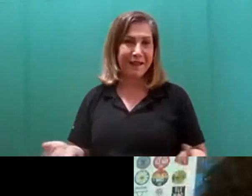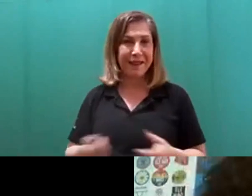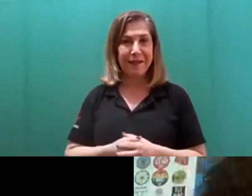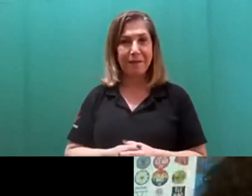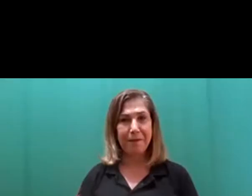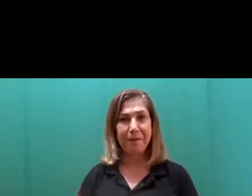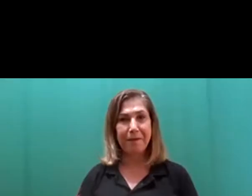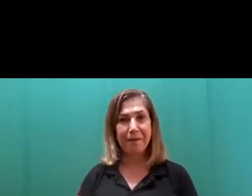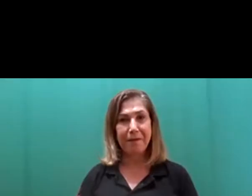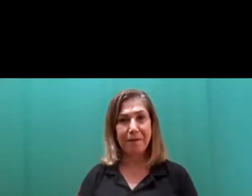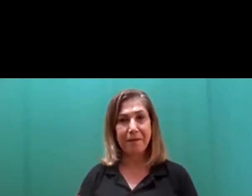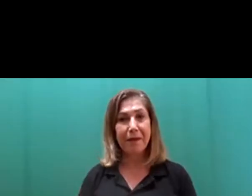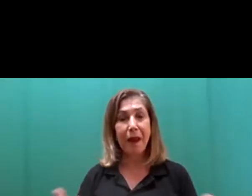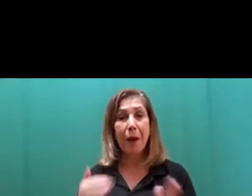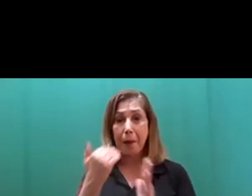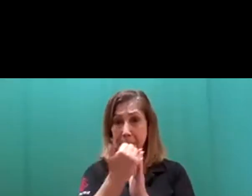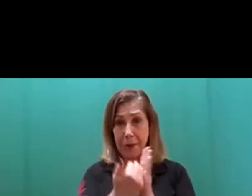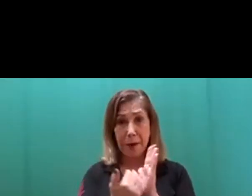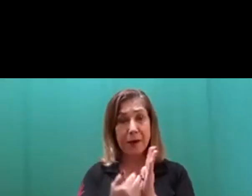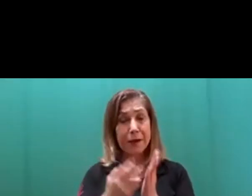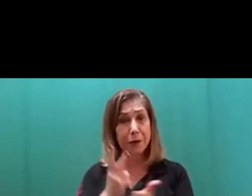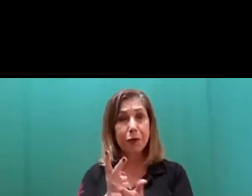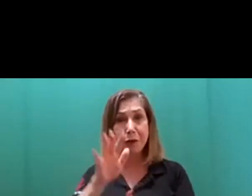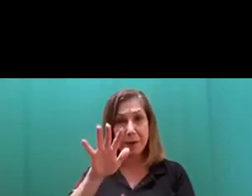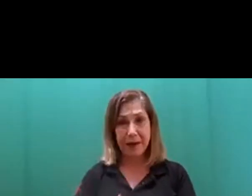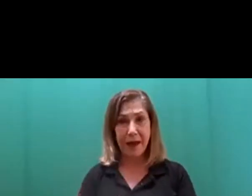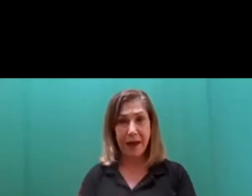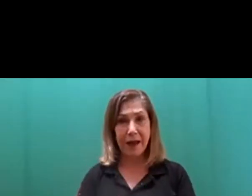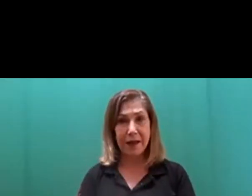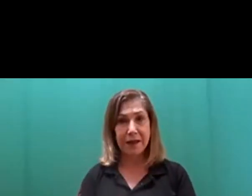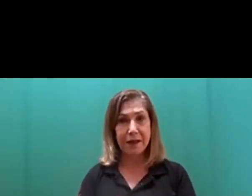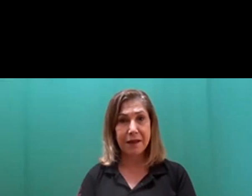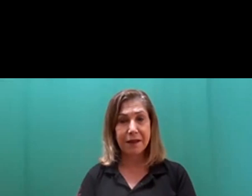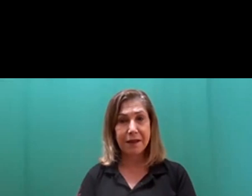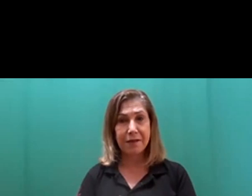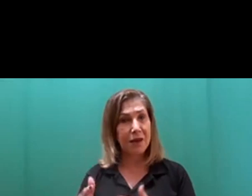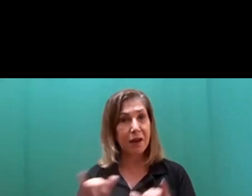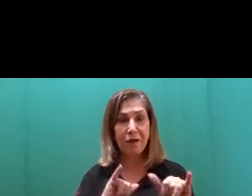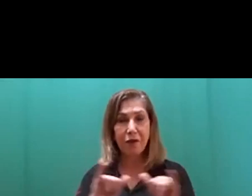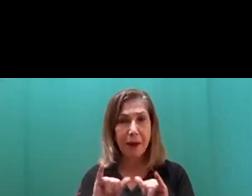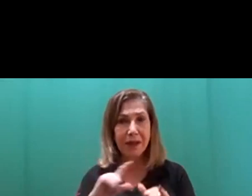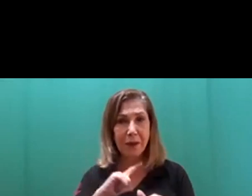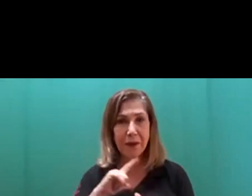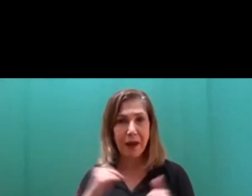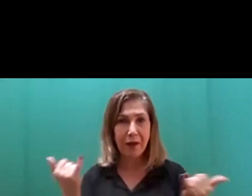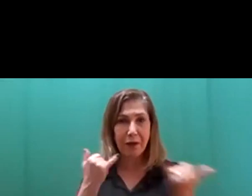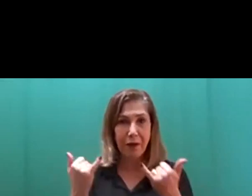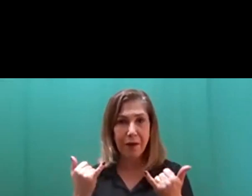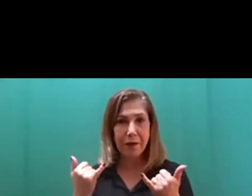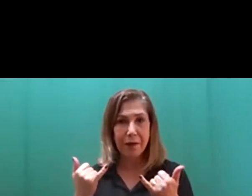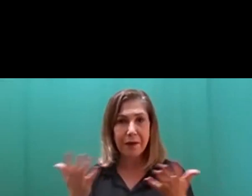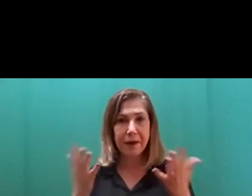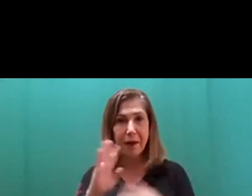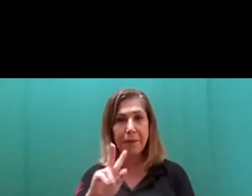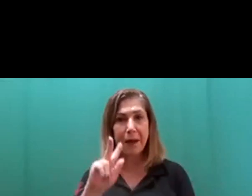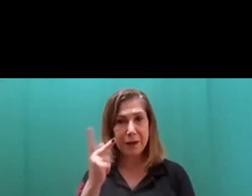Pessoal, lembrando, né, a programação segue à tarde, eu não sei se tem mais algum informe aqui da organização, e para quem está em Belo